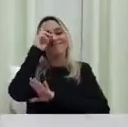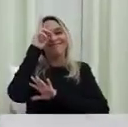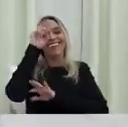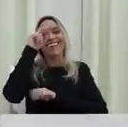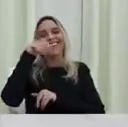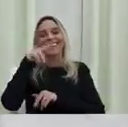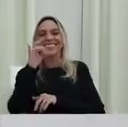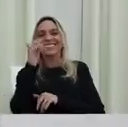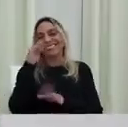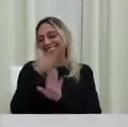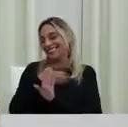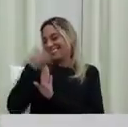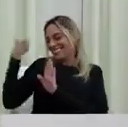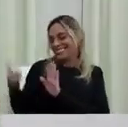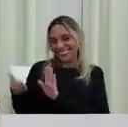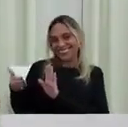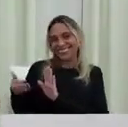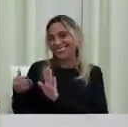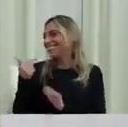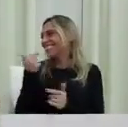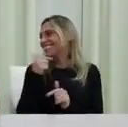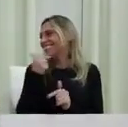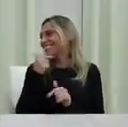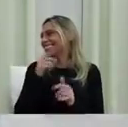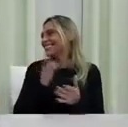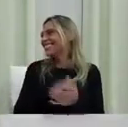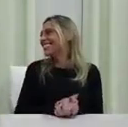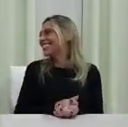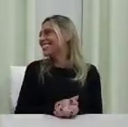A dona Renata do meu lado aqui.